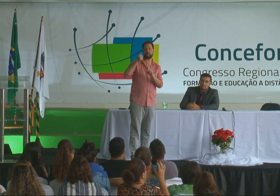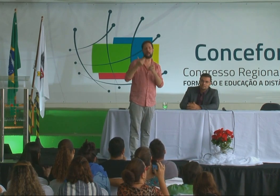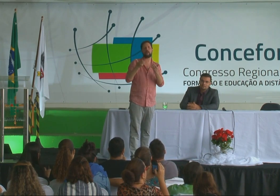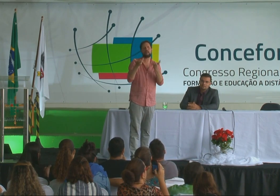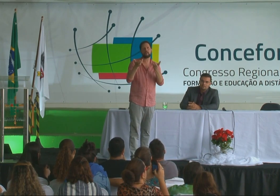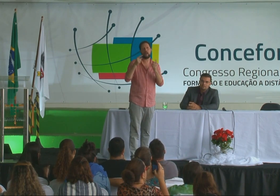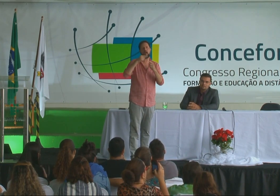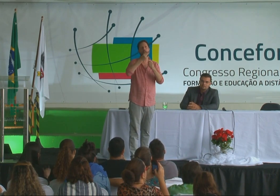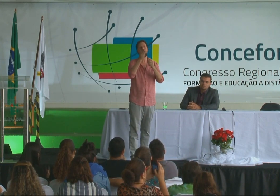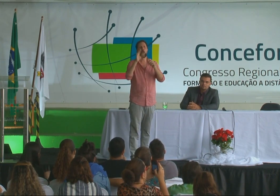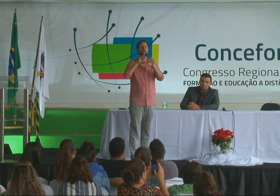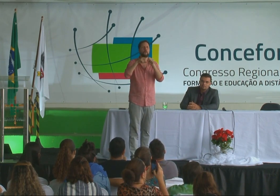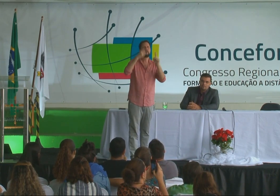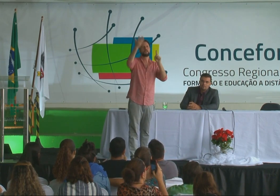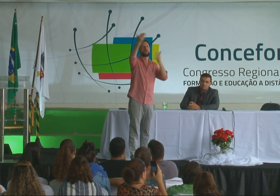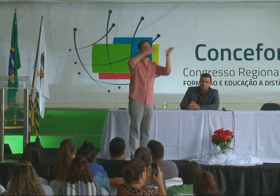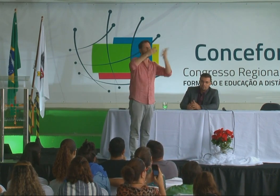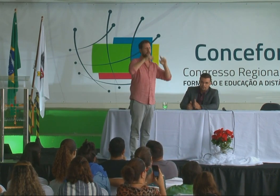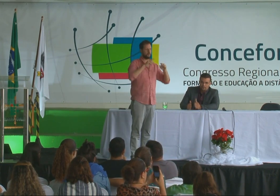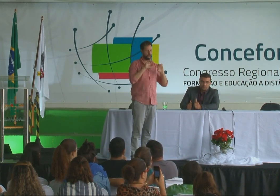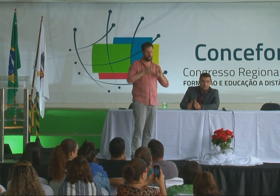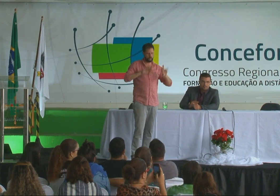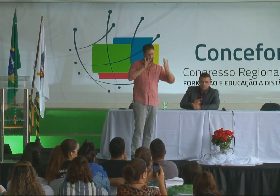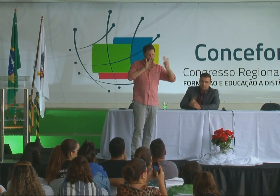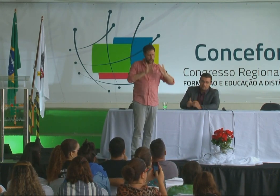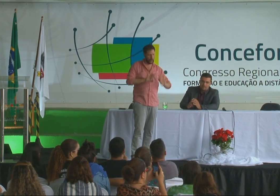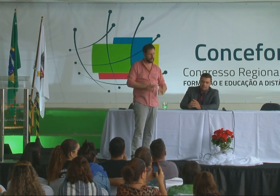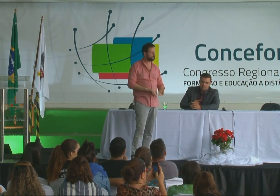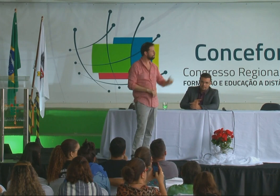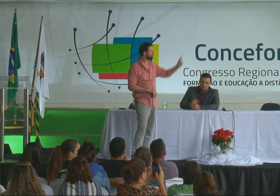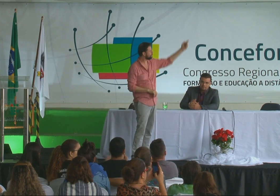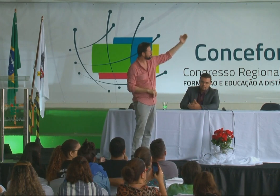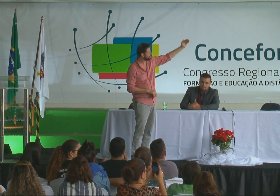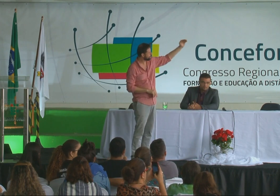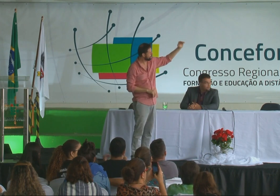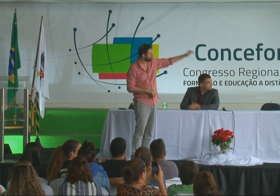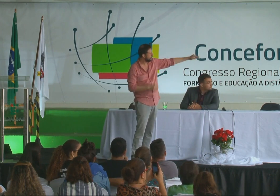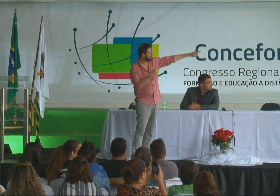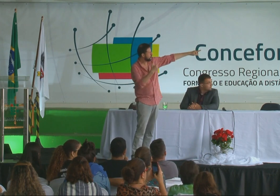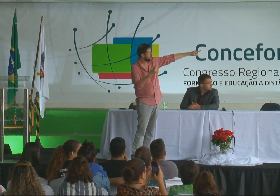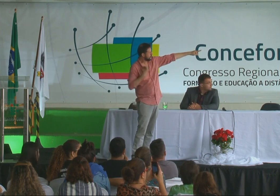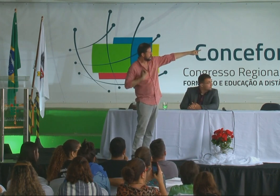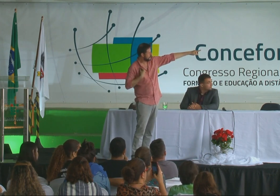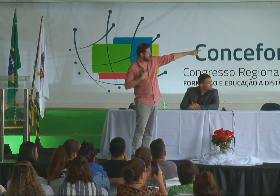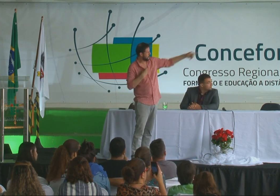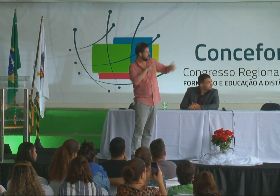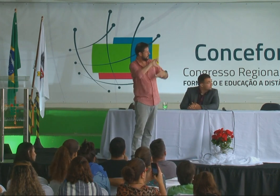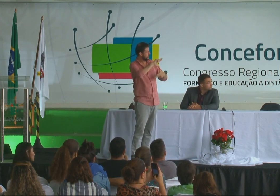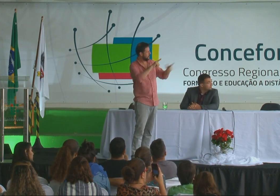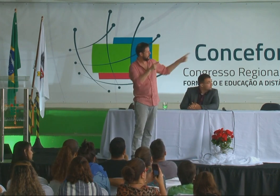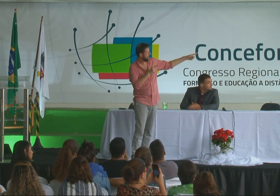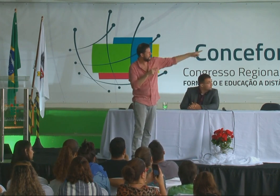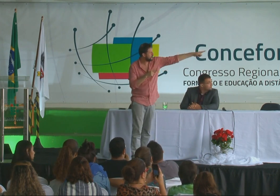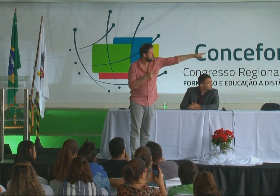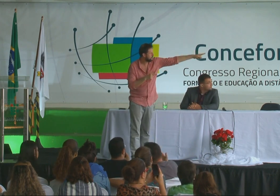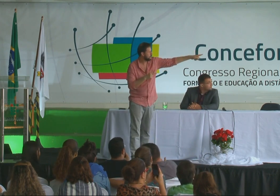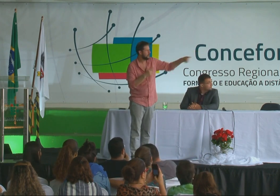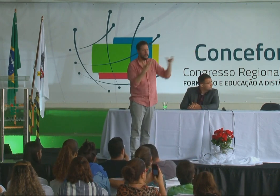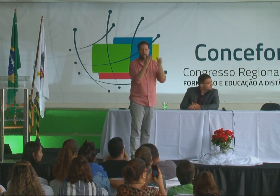interesse, elas se inscrevem e concorrem, e há UFSC que fazem uma análise da demanda e fazem relação de parceria para abrir